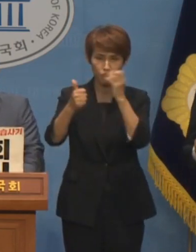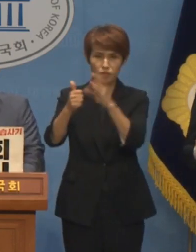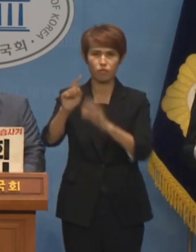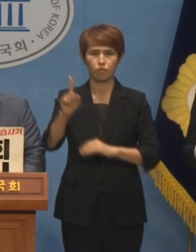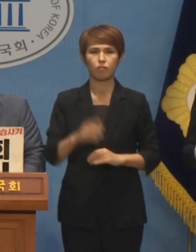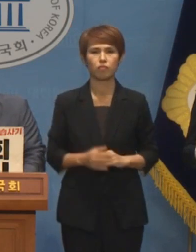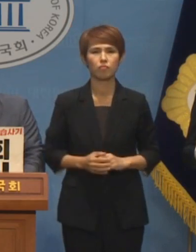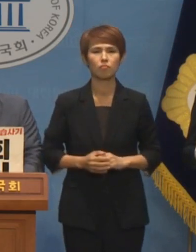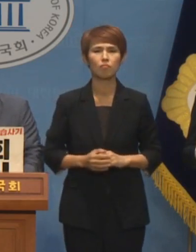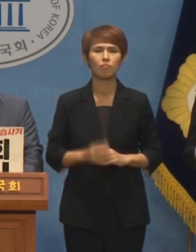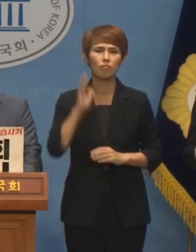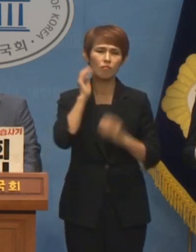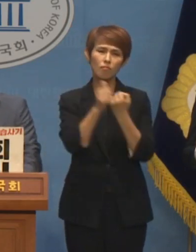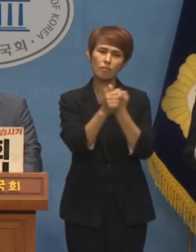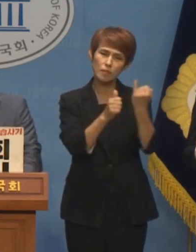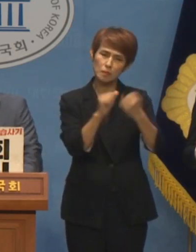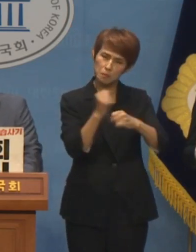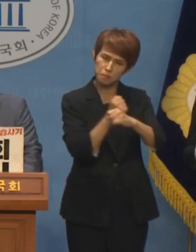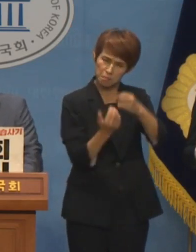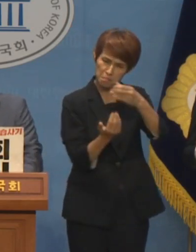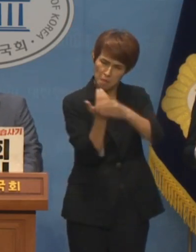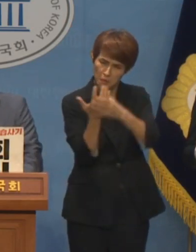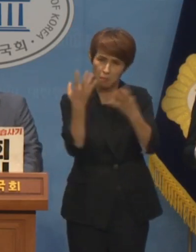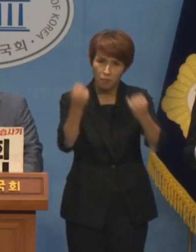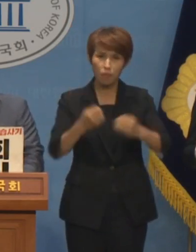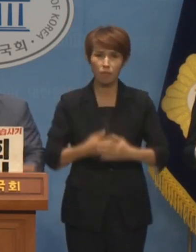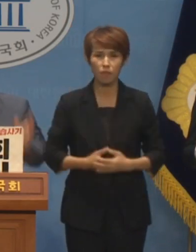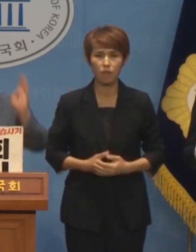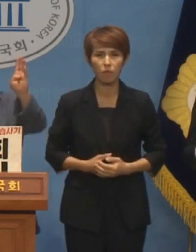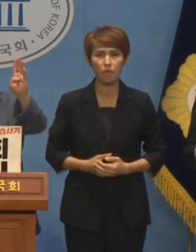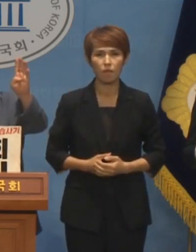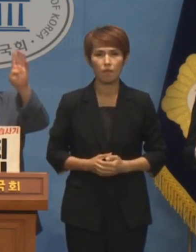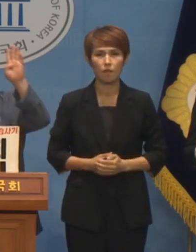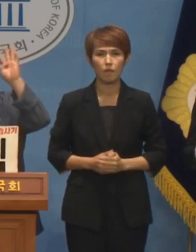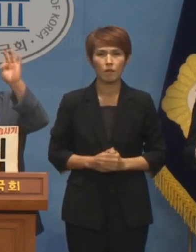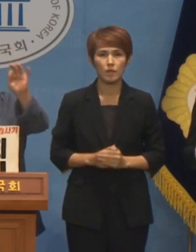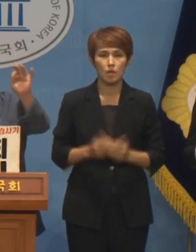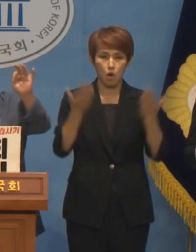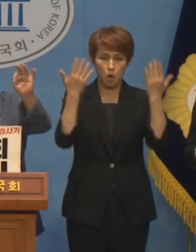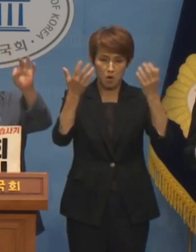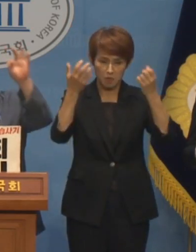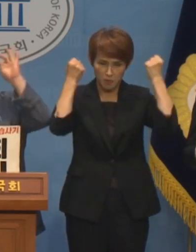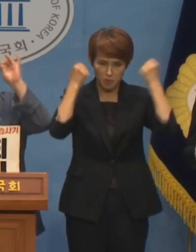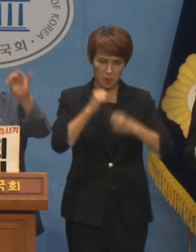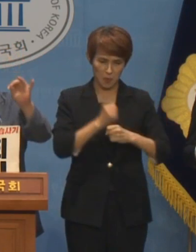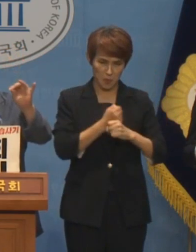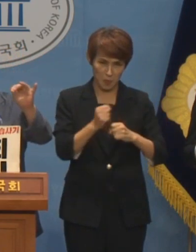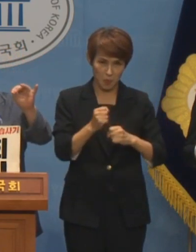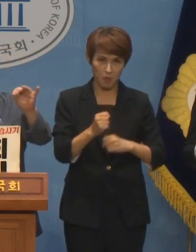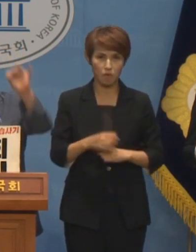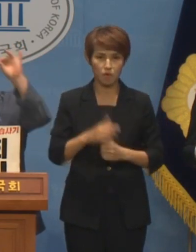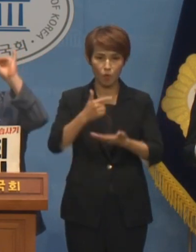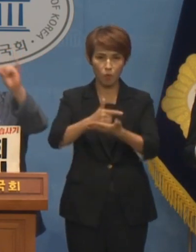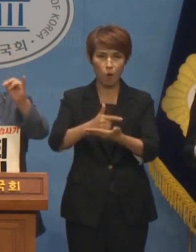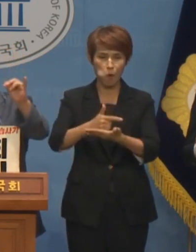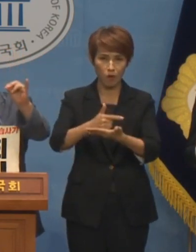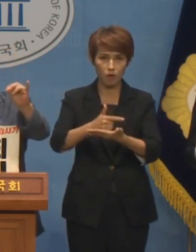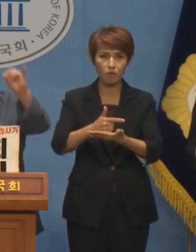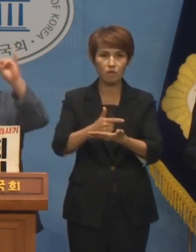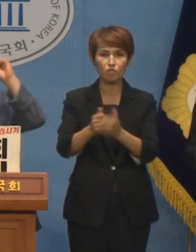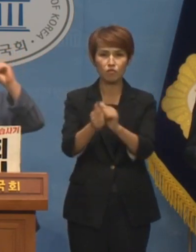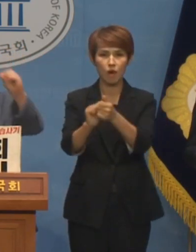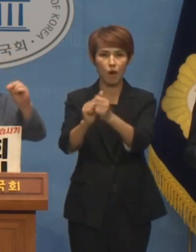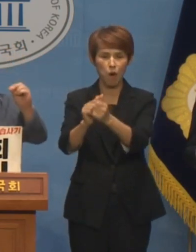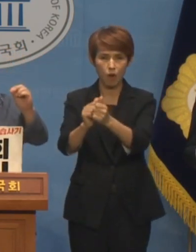사건 기자님들도 한번 헤아려보십시오. 얼마나 많습니까? 학력 조작, 경력 조작, 논문 조작, 주가